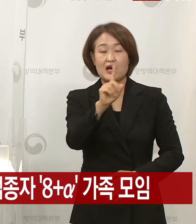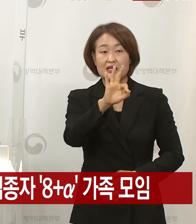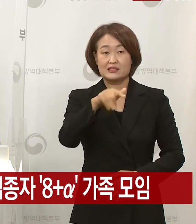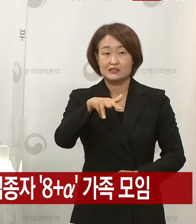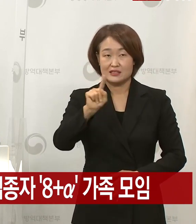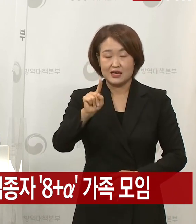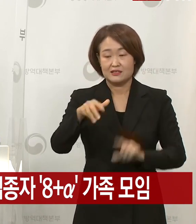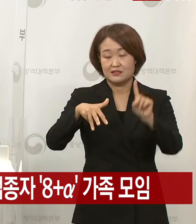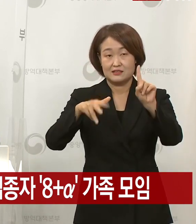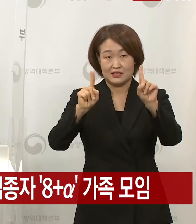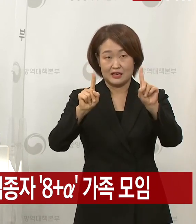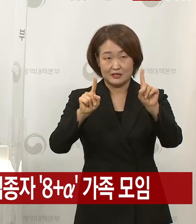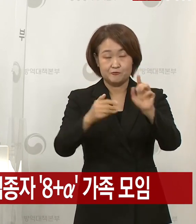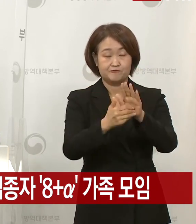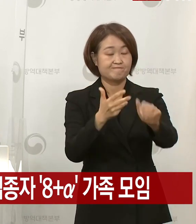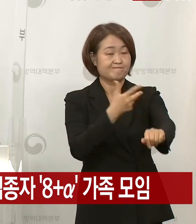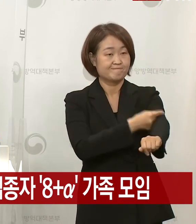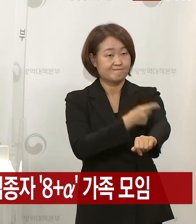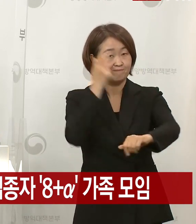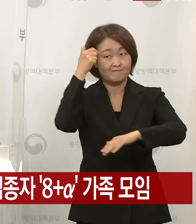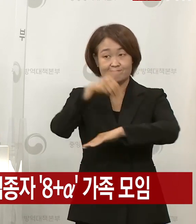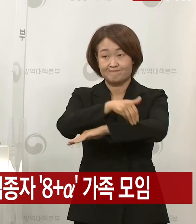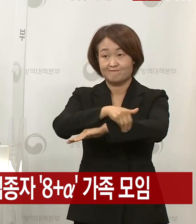1차 접종을 실시할 계획입니다.